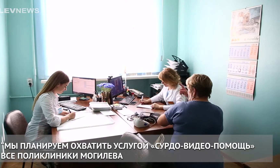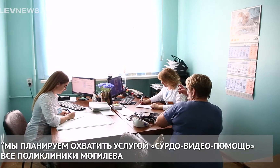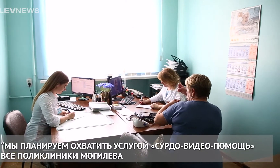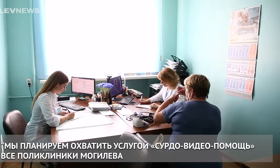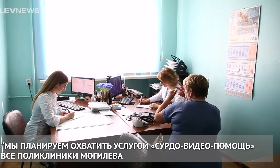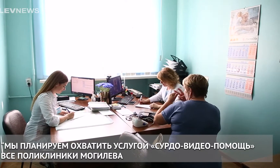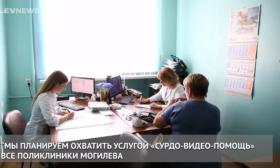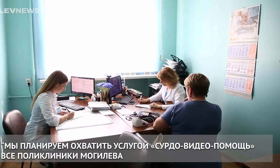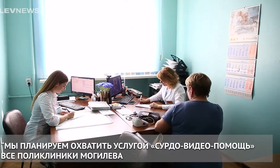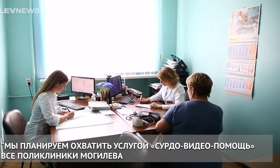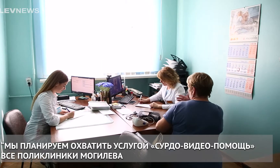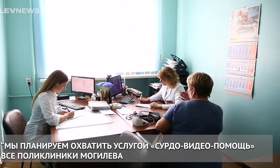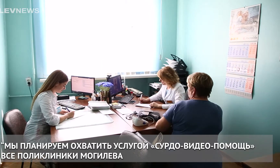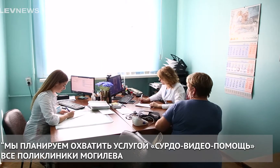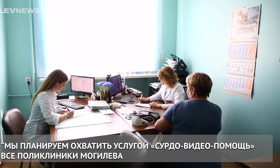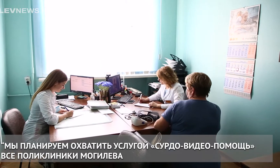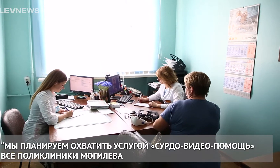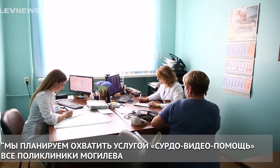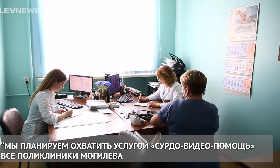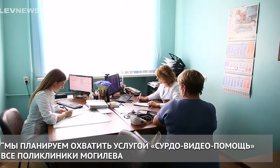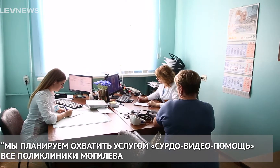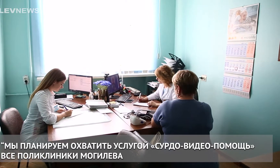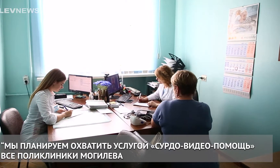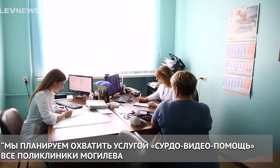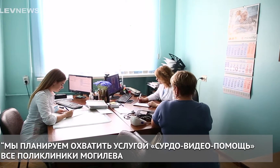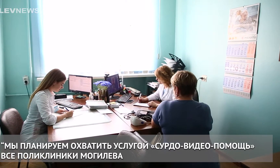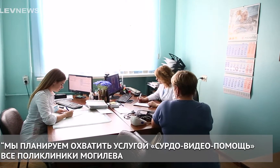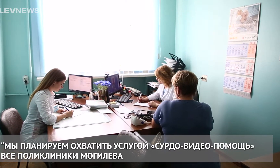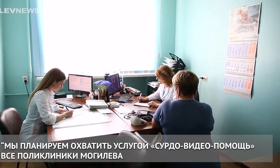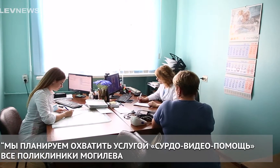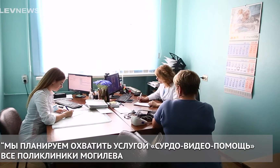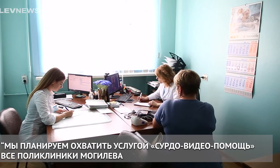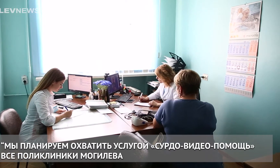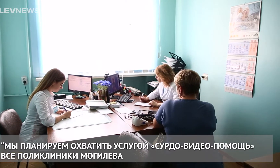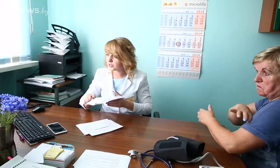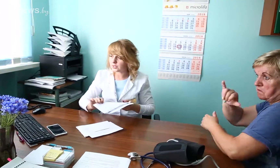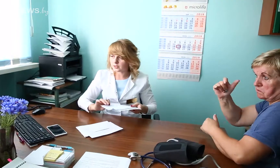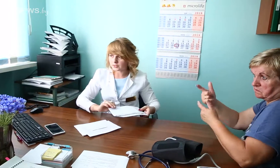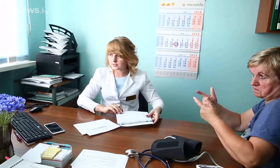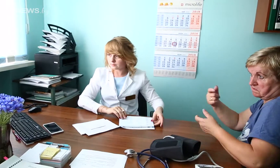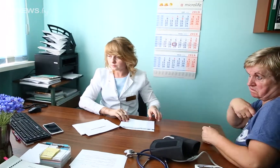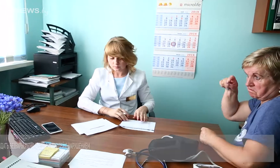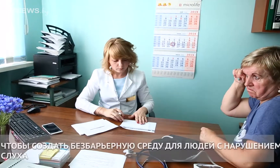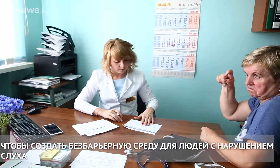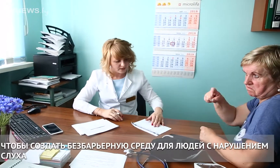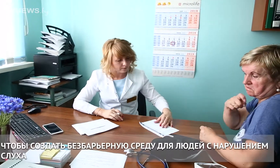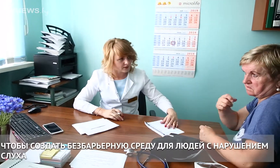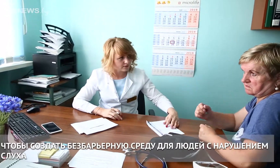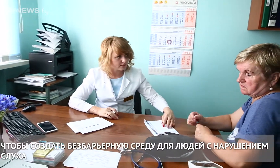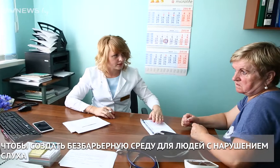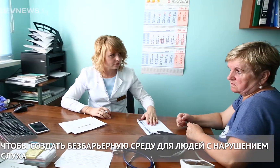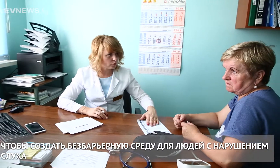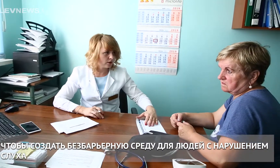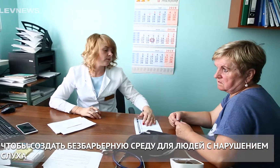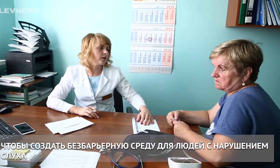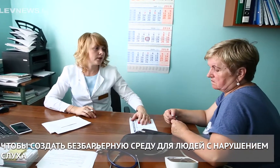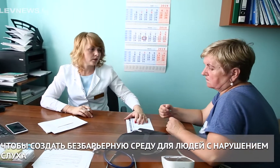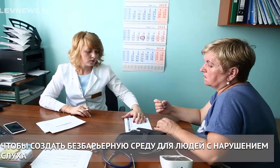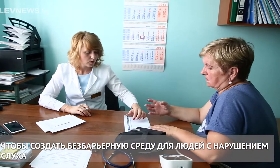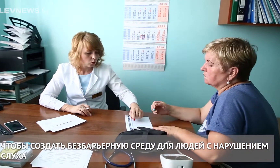третья поликлиника. Там мы подключили веб-камеры, как уже видели, все, услуга работает. В дальнейшем мы хотим